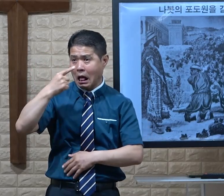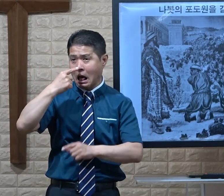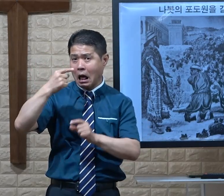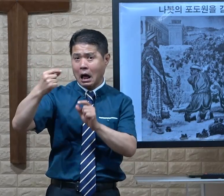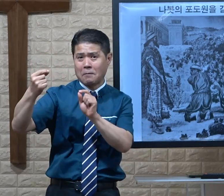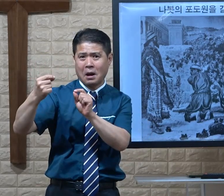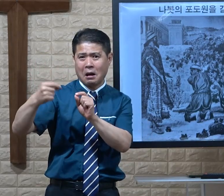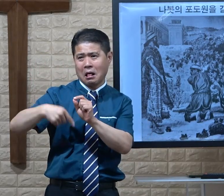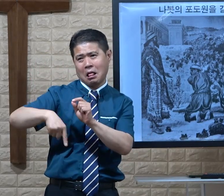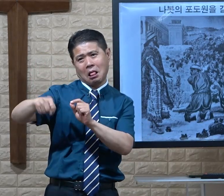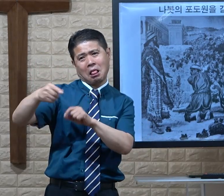봤습니다.